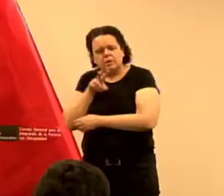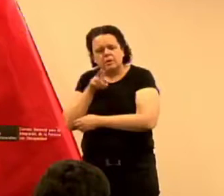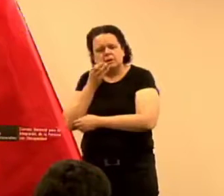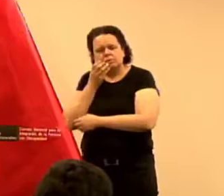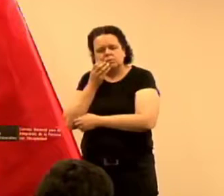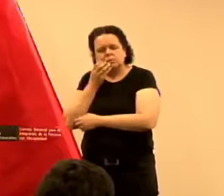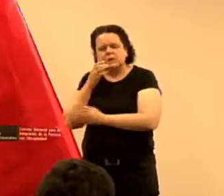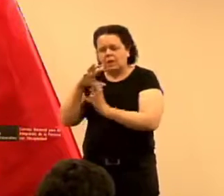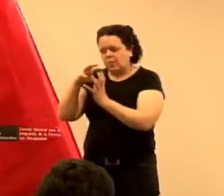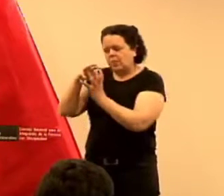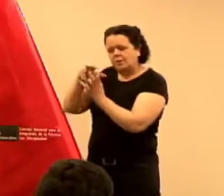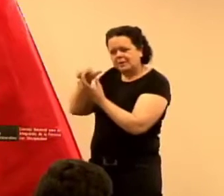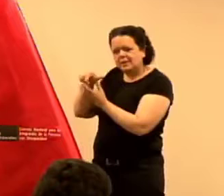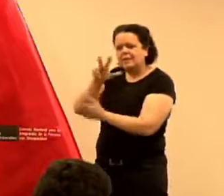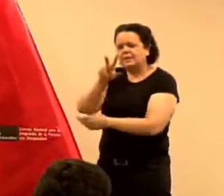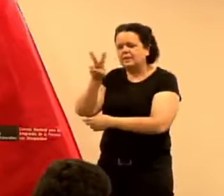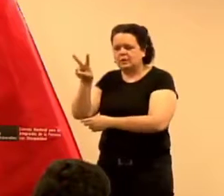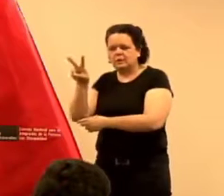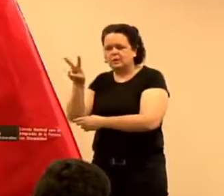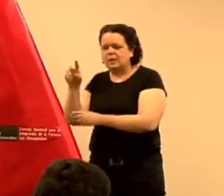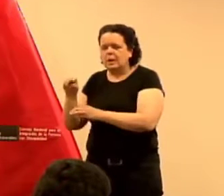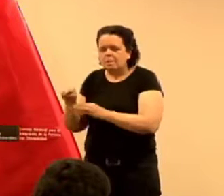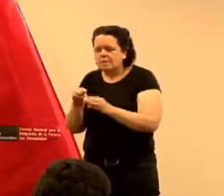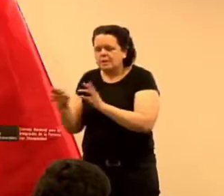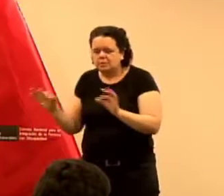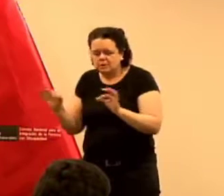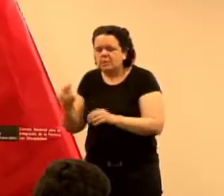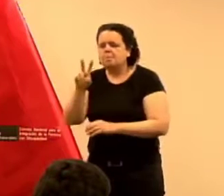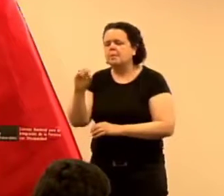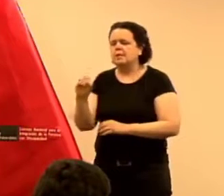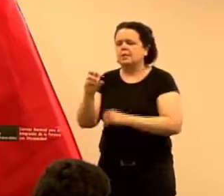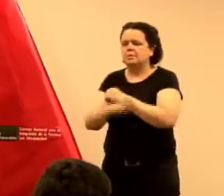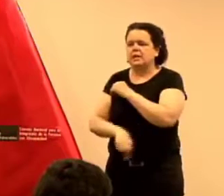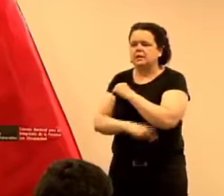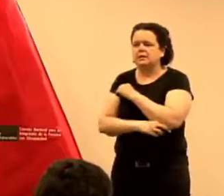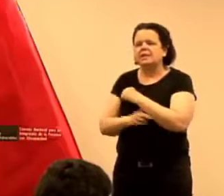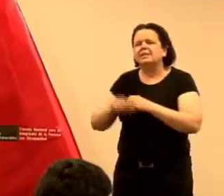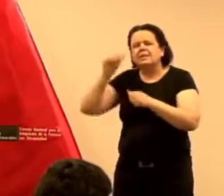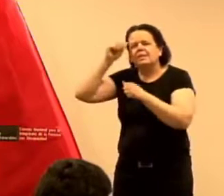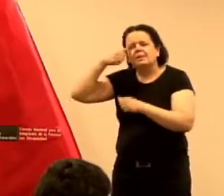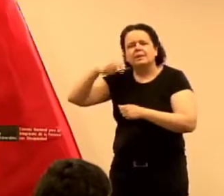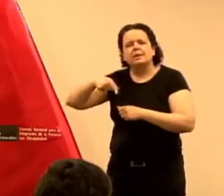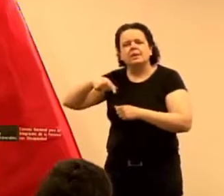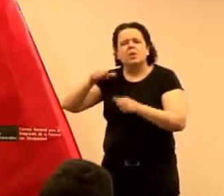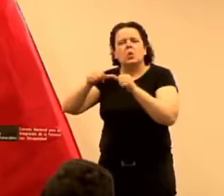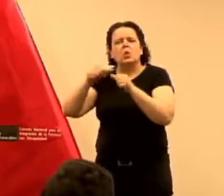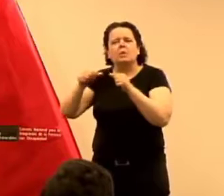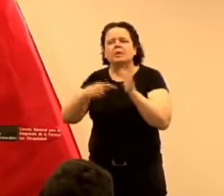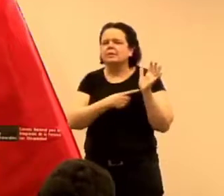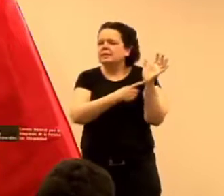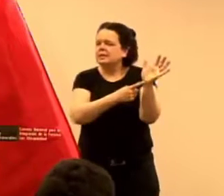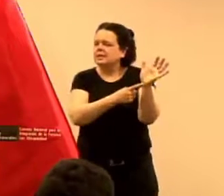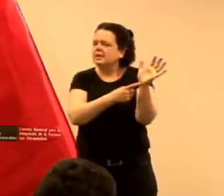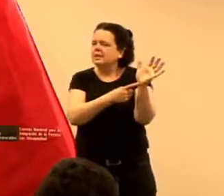a nivel global 32 mediciones en 20 países. No sé si se acuerdan los números que yo les presenté,